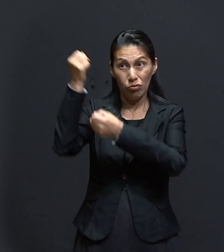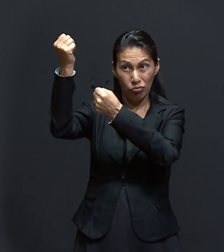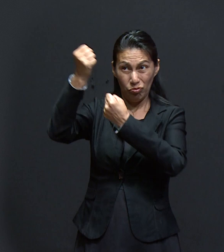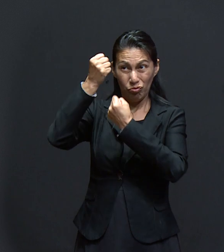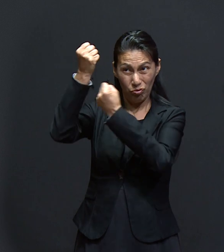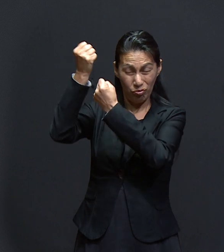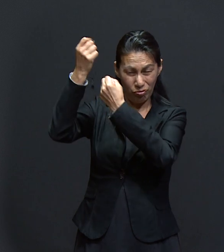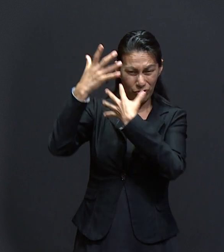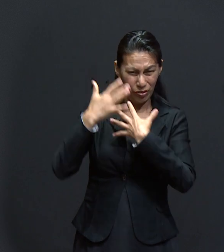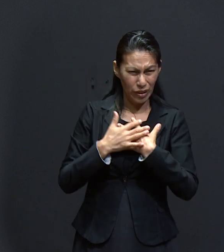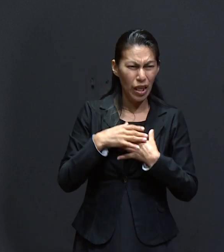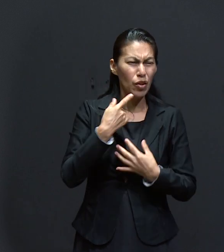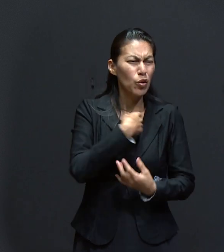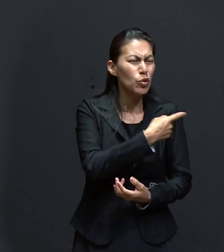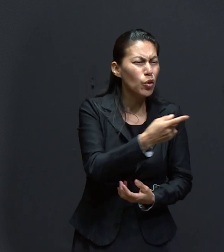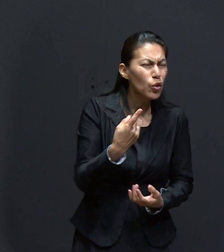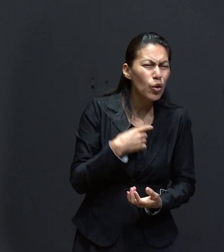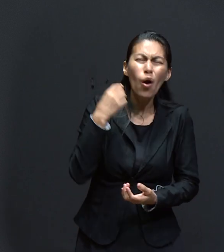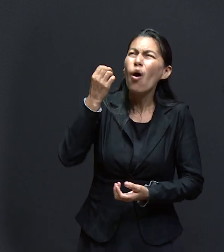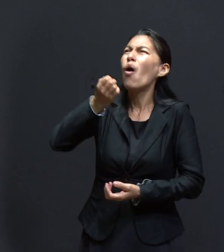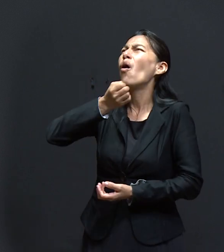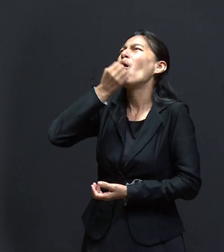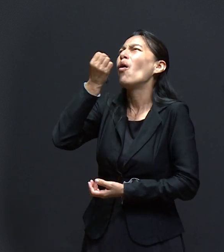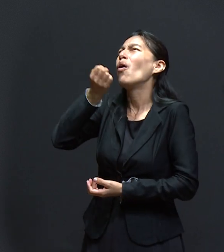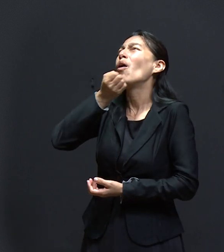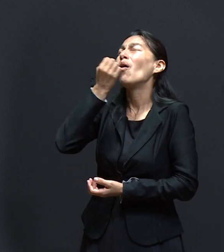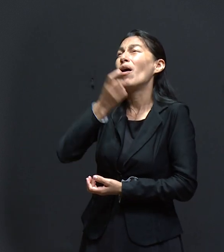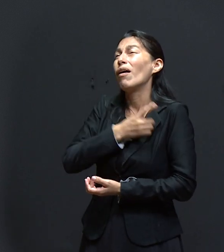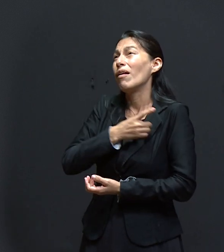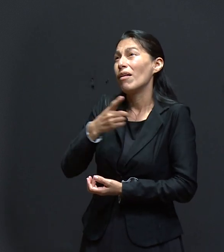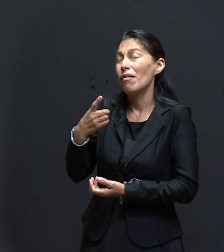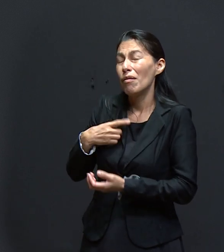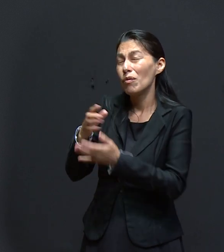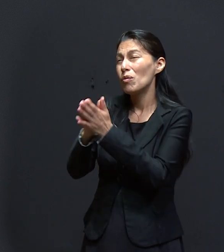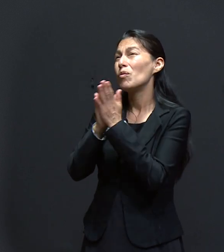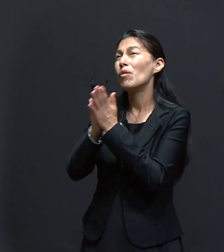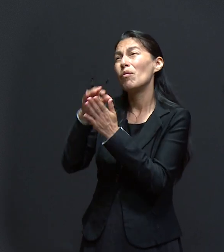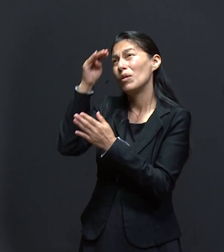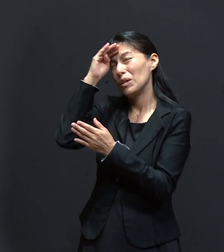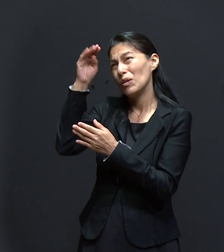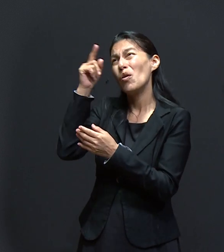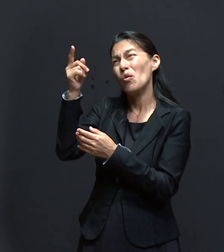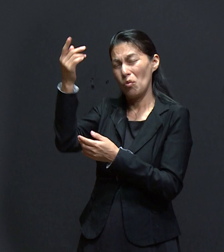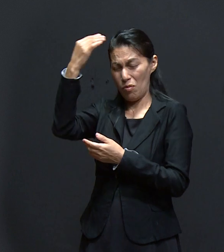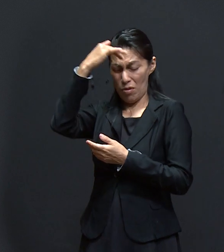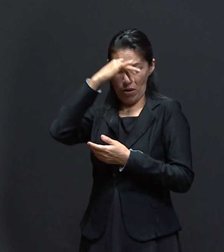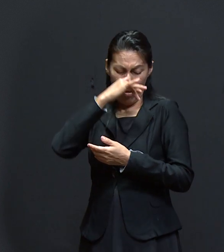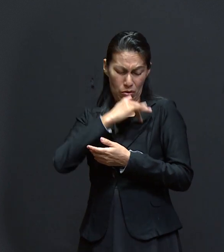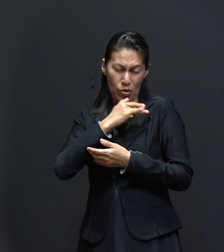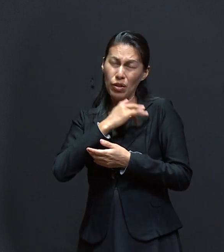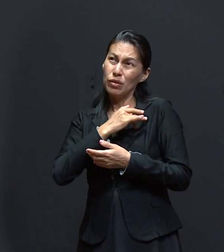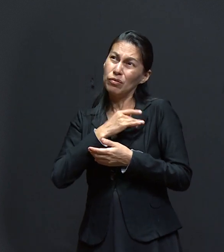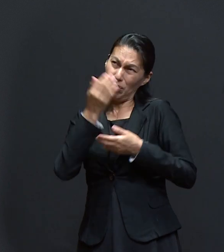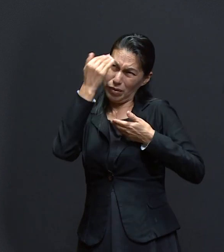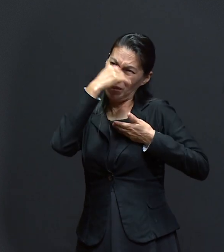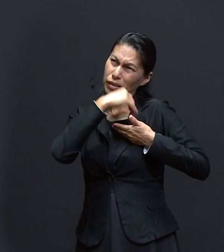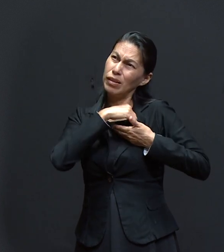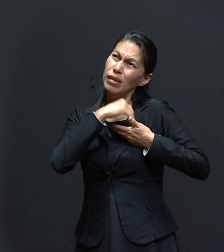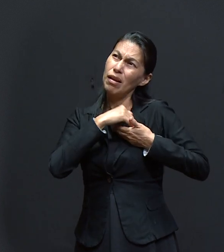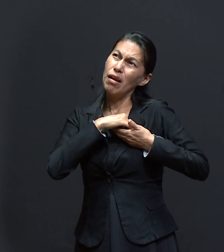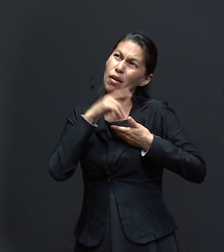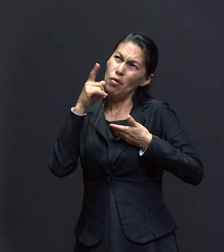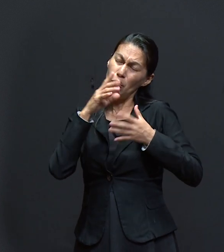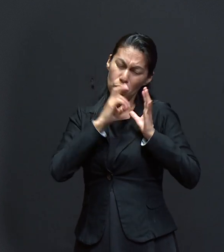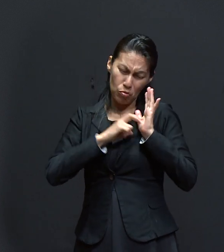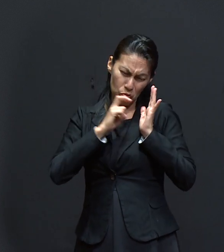de dios y su justicia para que venga al reino de gracia a cada corazón así que invitamos para que